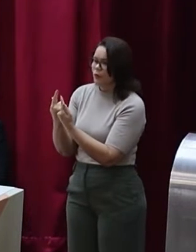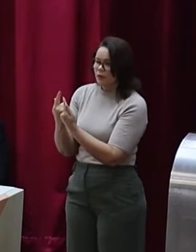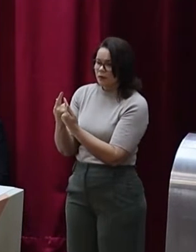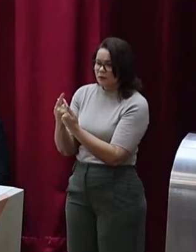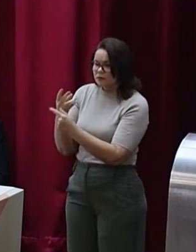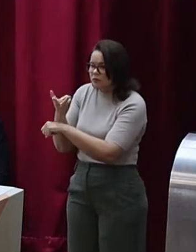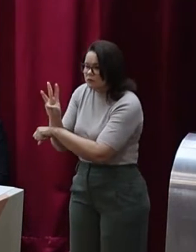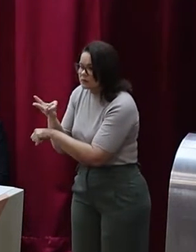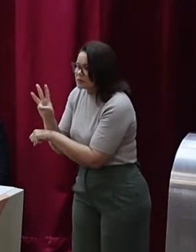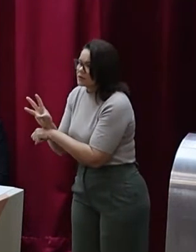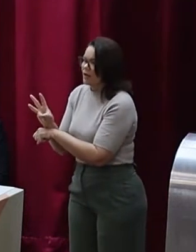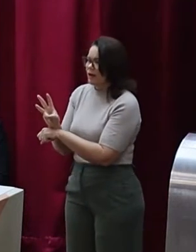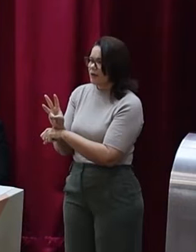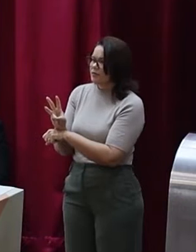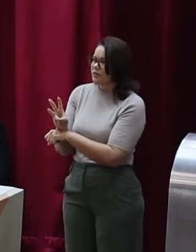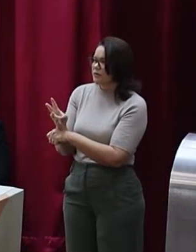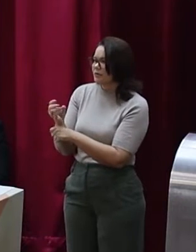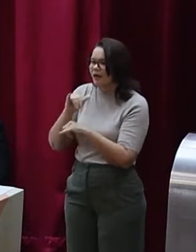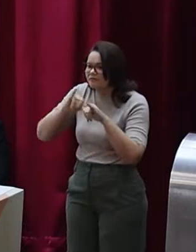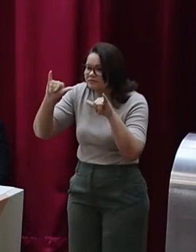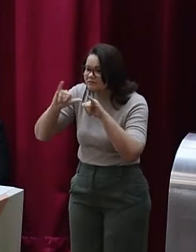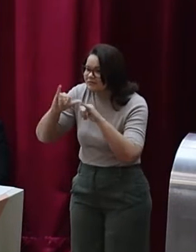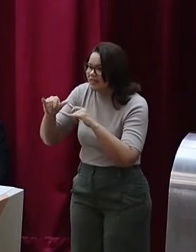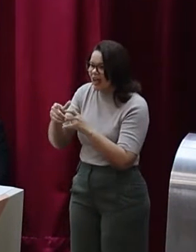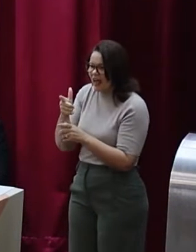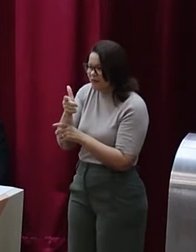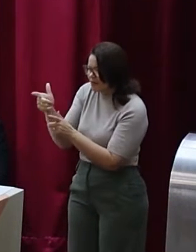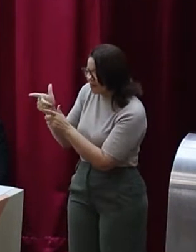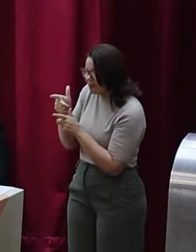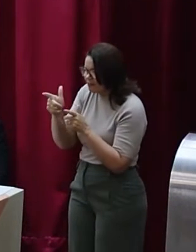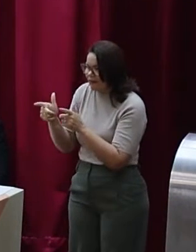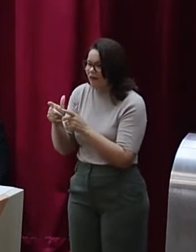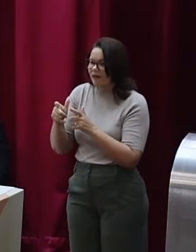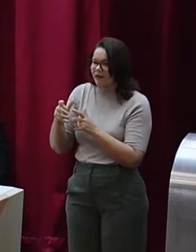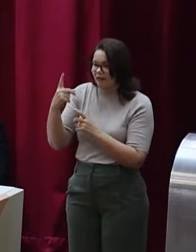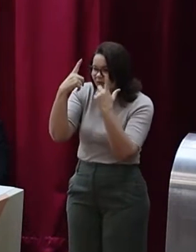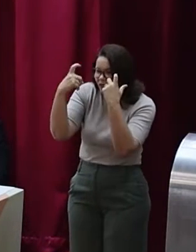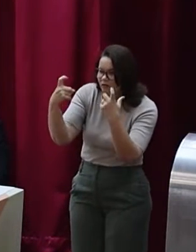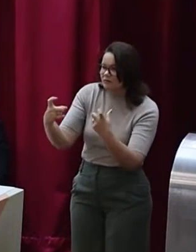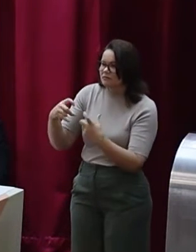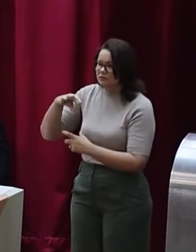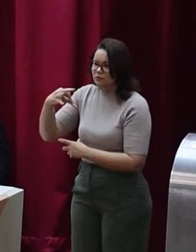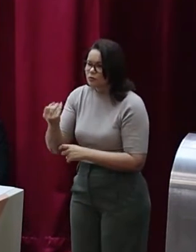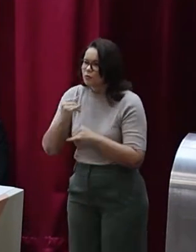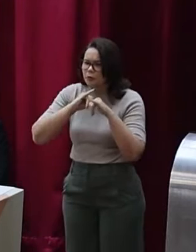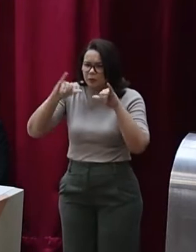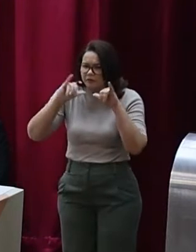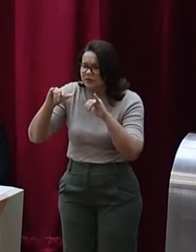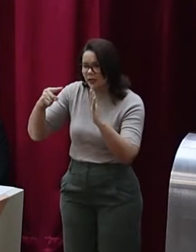sobre tiroteios e como as evidências que circulam nesses grupos podem ser levadas depois para denunciar a violência